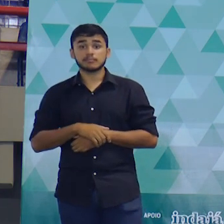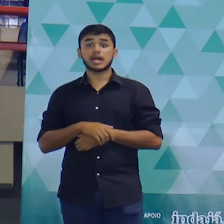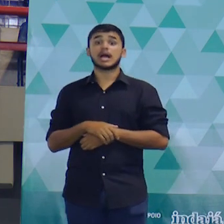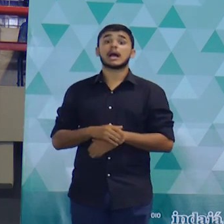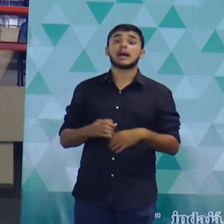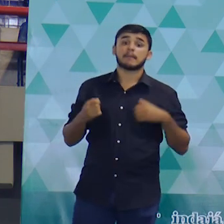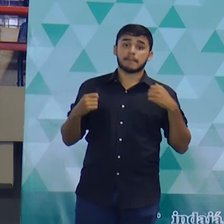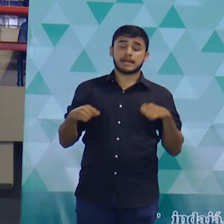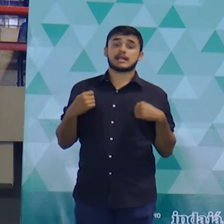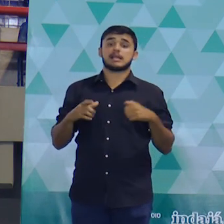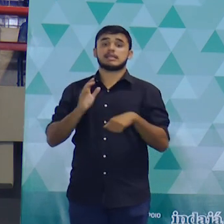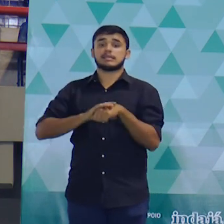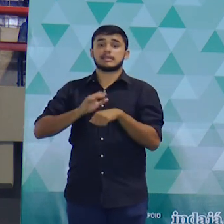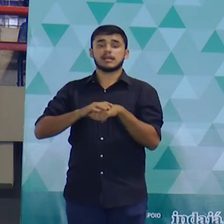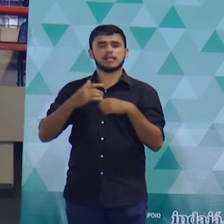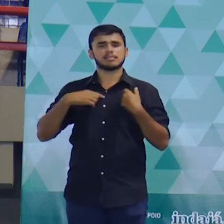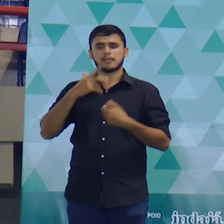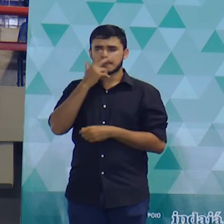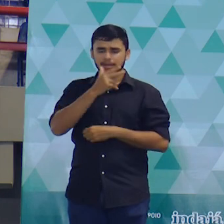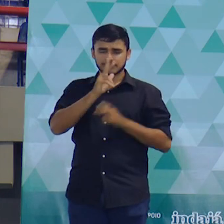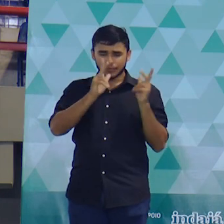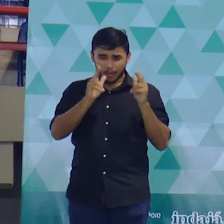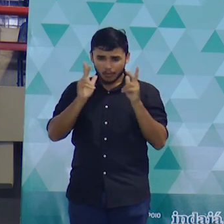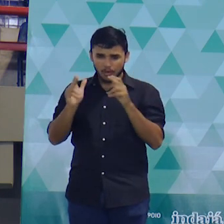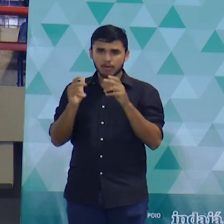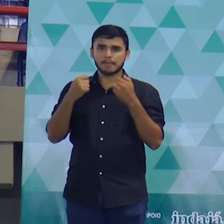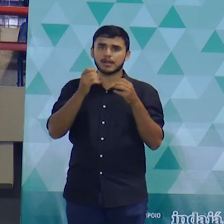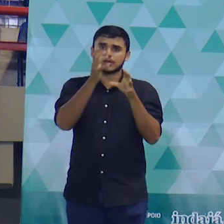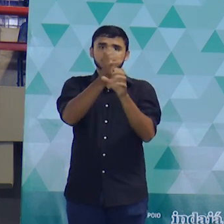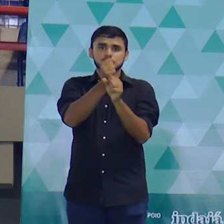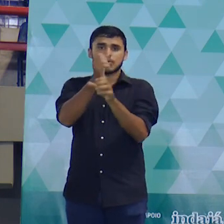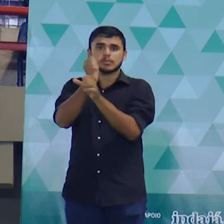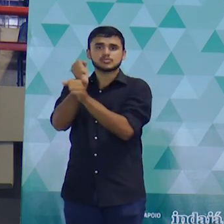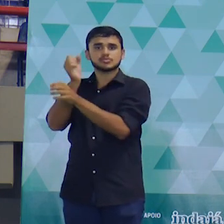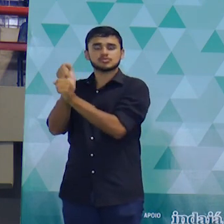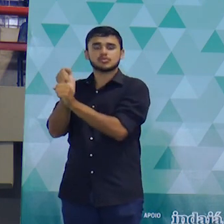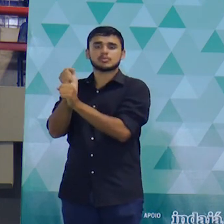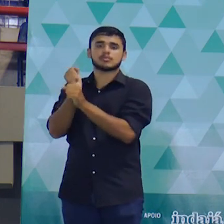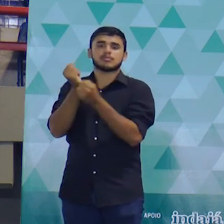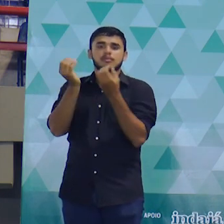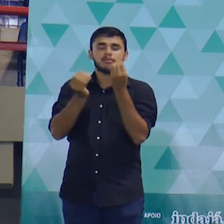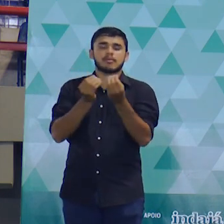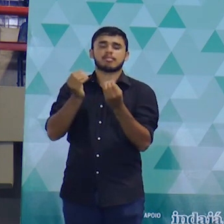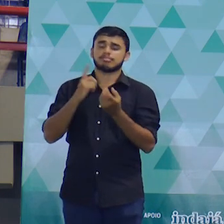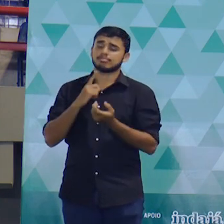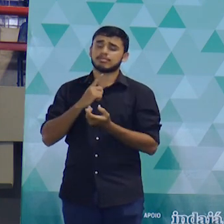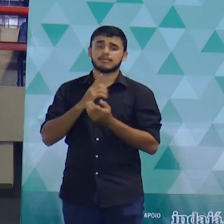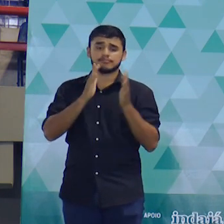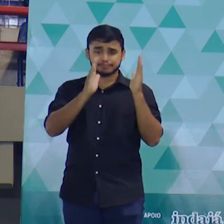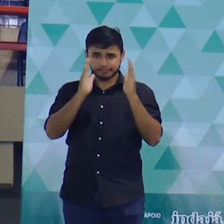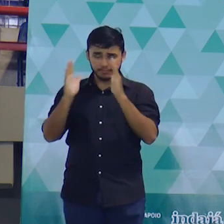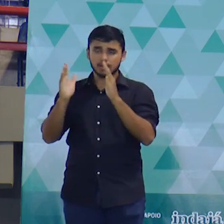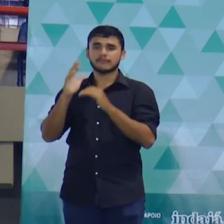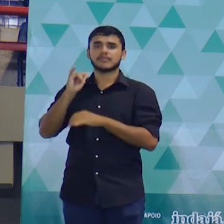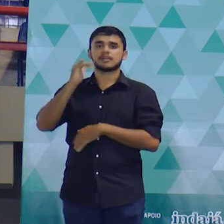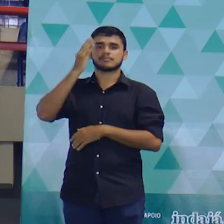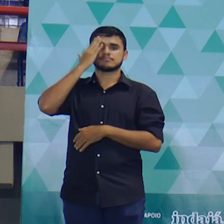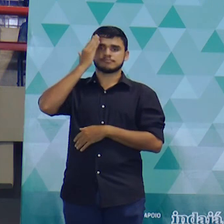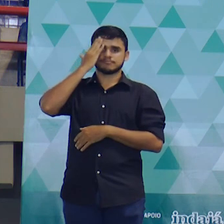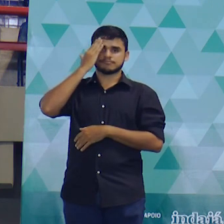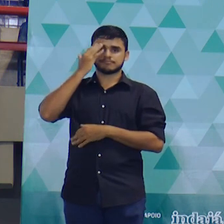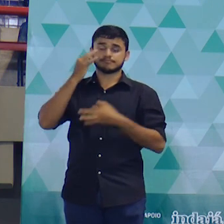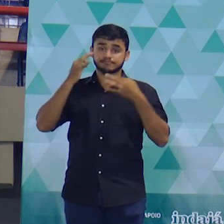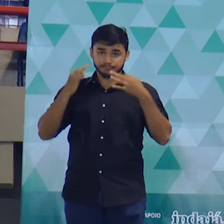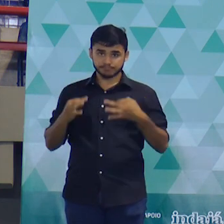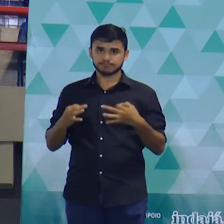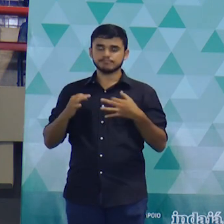uma sequência lógica, repetitiva. Procure seguir essa sequência e você vai entender direitinho a matéria. E